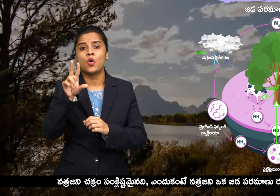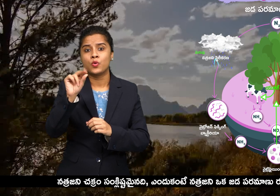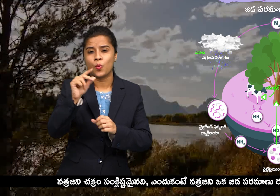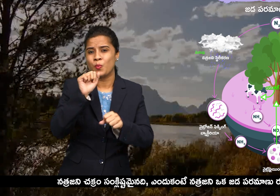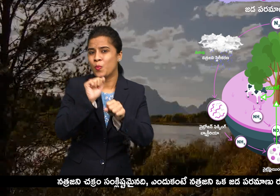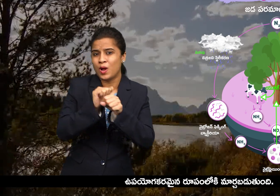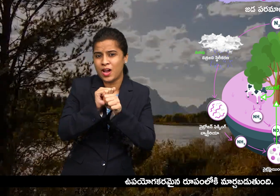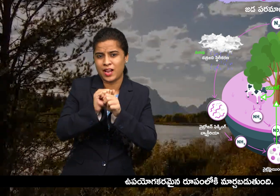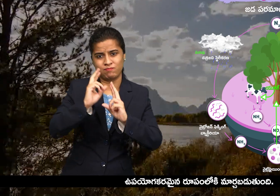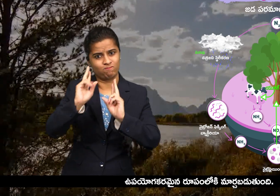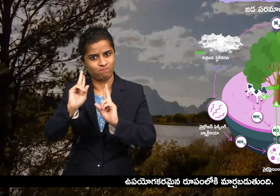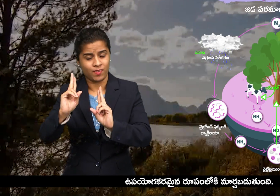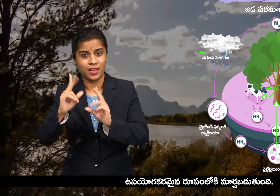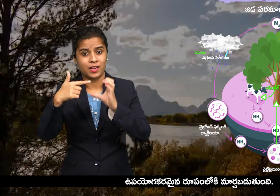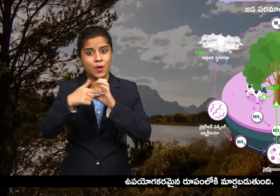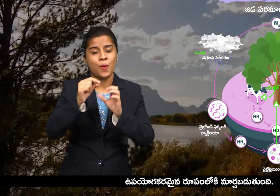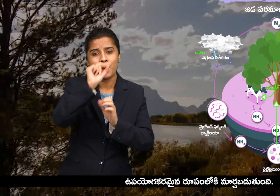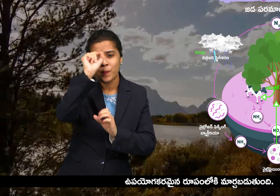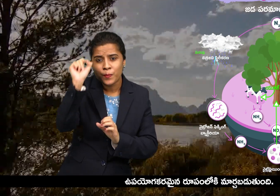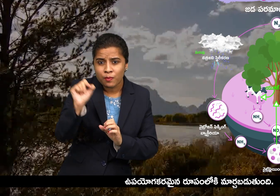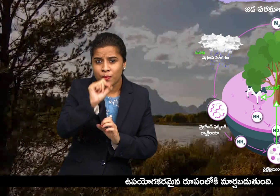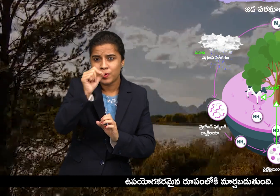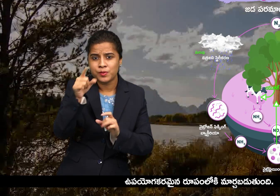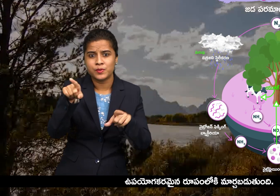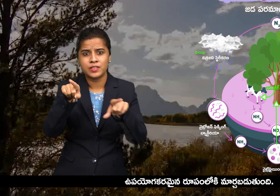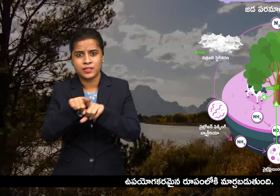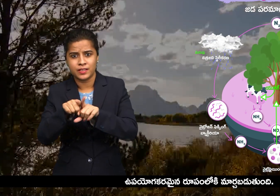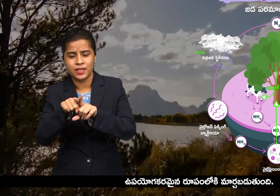నుండి ఉపయోగకరమైన రూపంలోకి మార్చబడుతుంది.